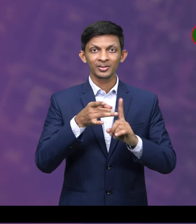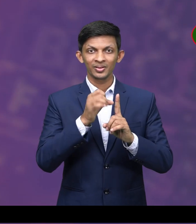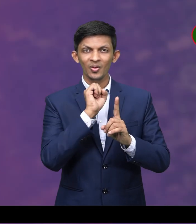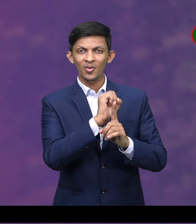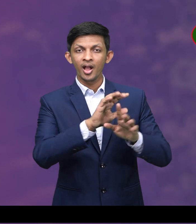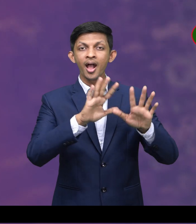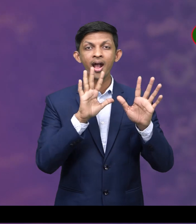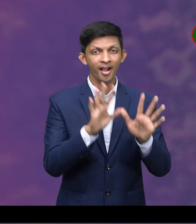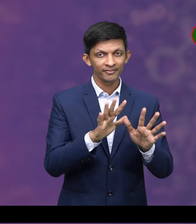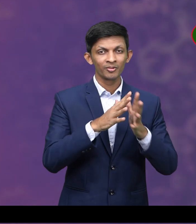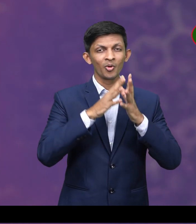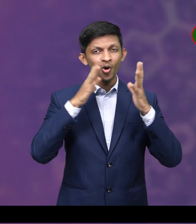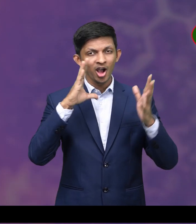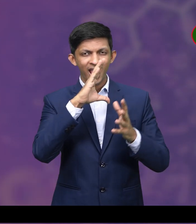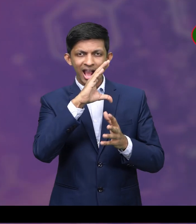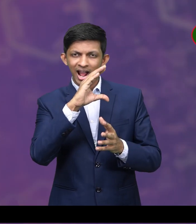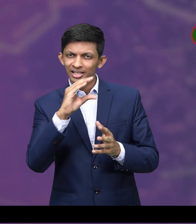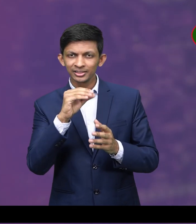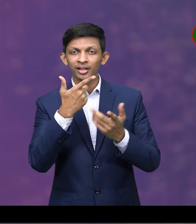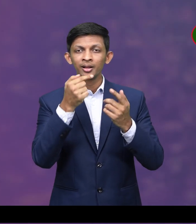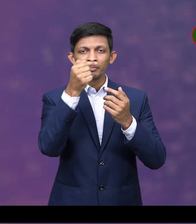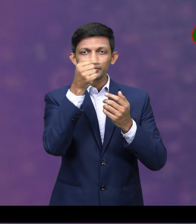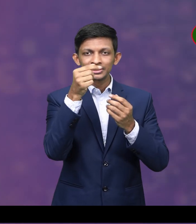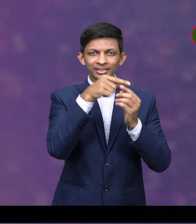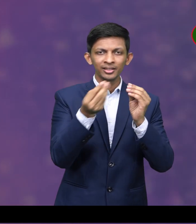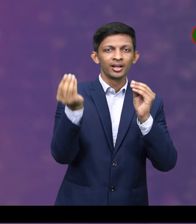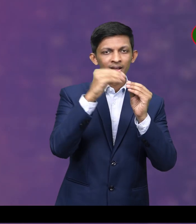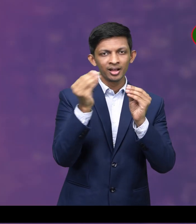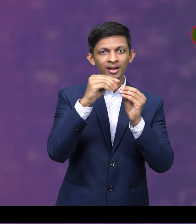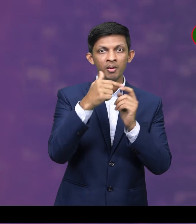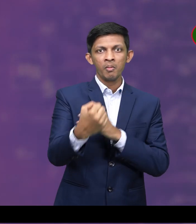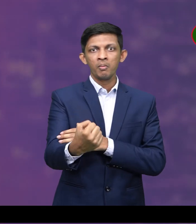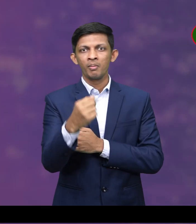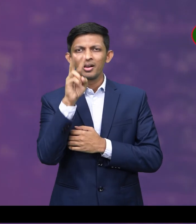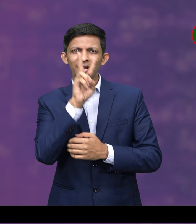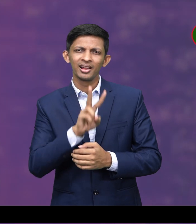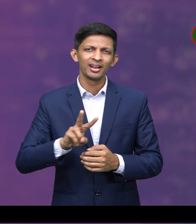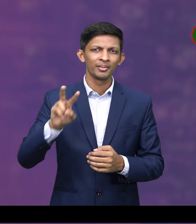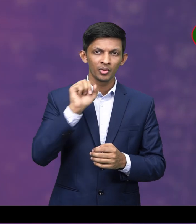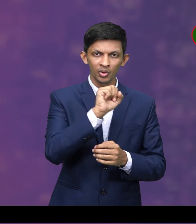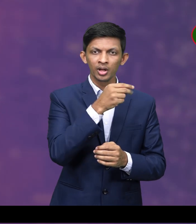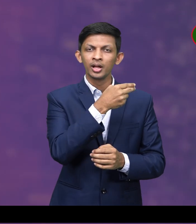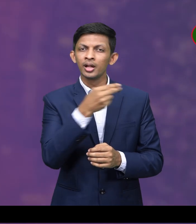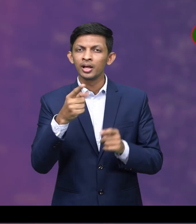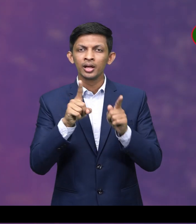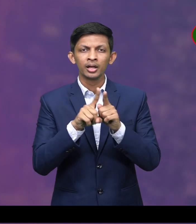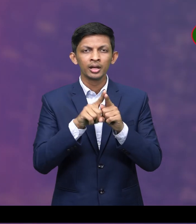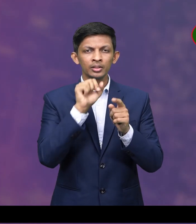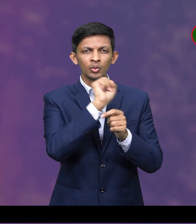లోహాలు చాలా తక్కువ ఎలక్ట్రాన్ లాభం ఎంథాల్పీ విలువను కలిగి ఉంటాయి, మరియు ఆల్కలీన్